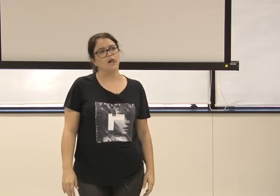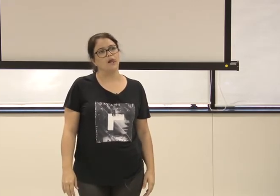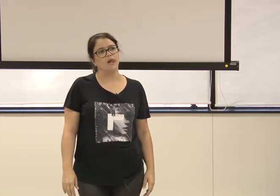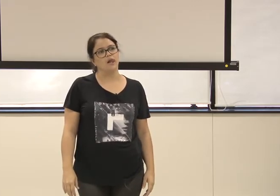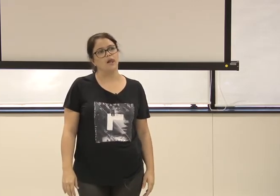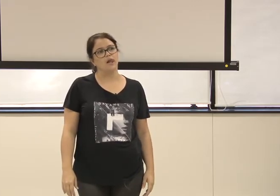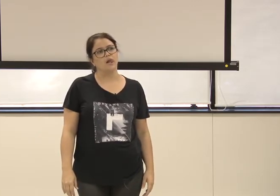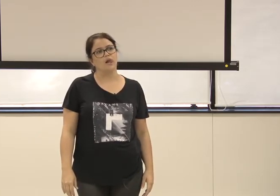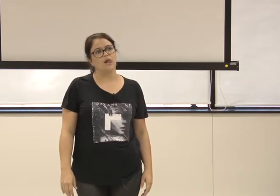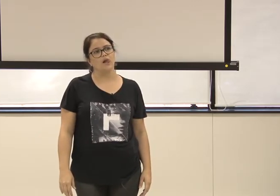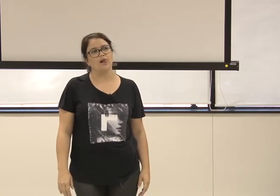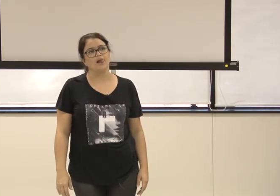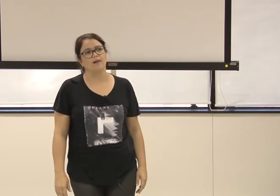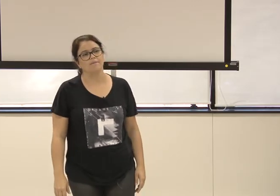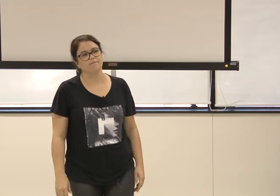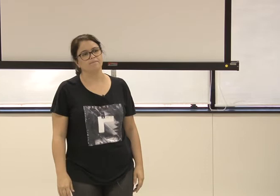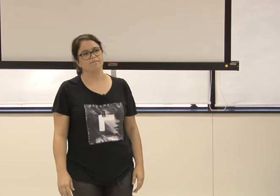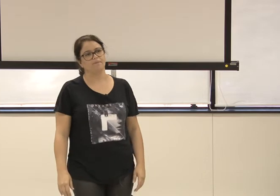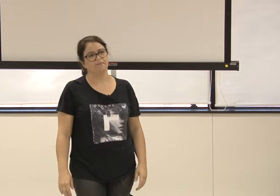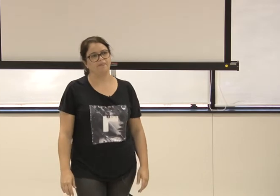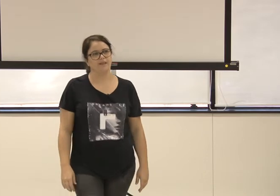que eu teria pego mais rápido. Eu fiquei Gente, imaginando.